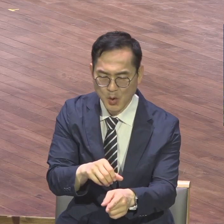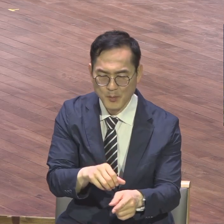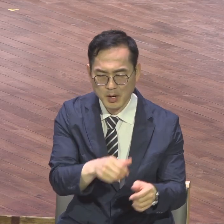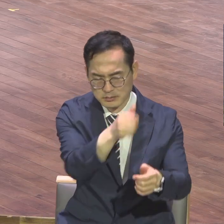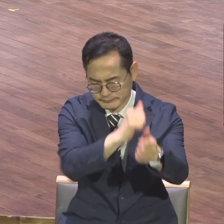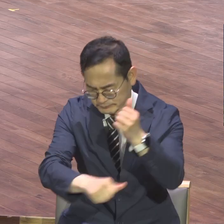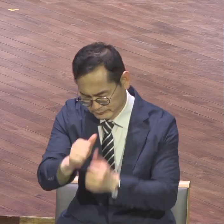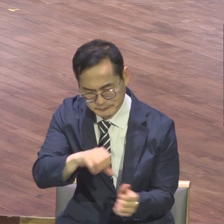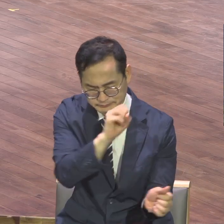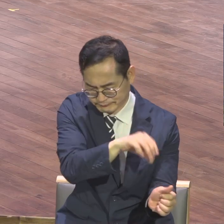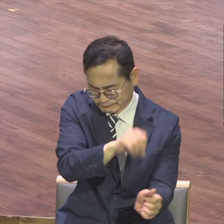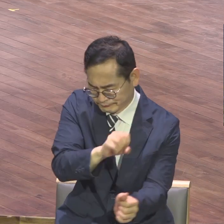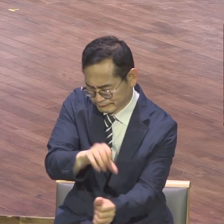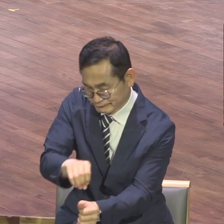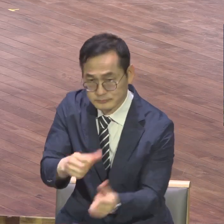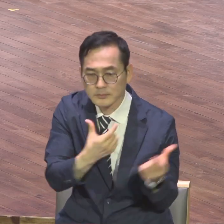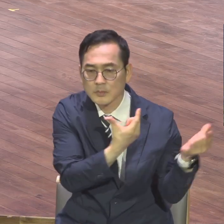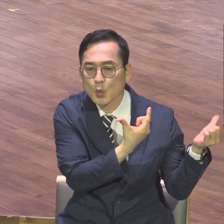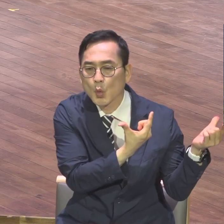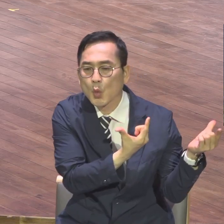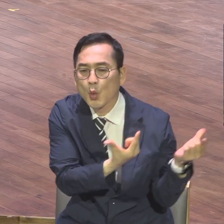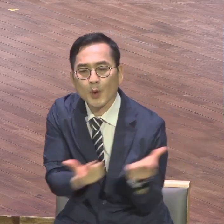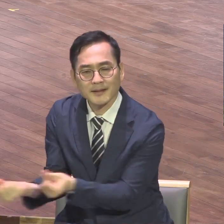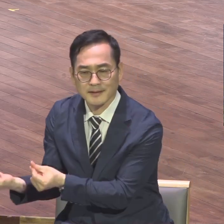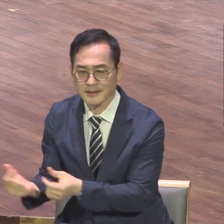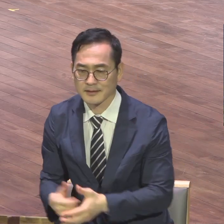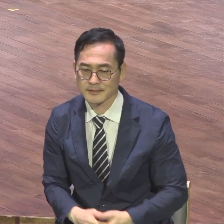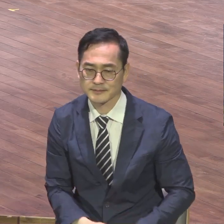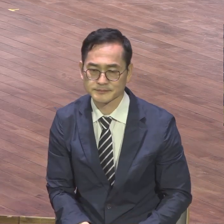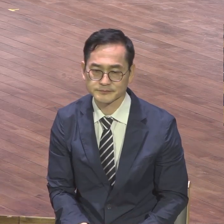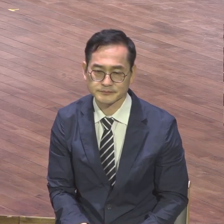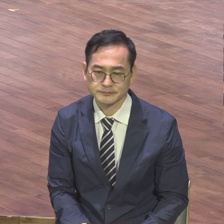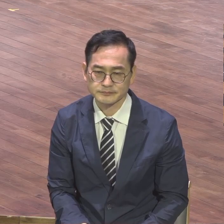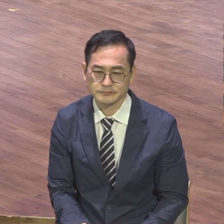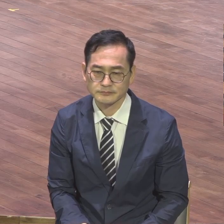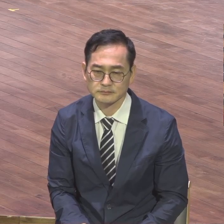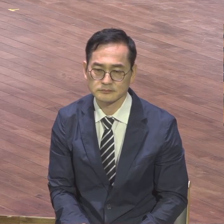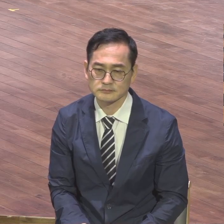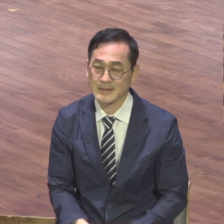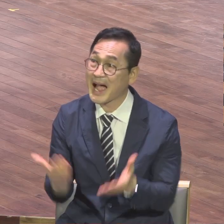이 디모데에게 한 말씀이 지금 믿는 자에게 그대로 성취가 된다.